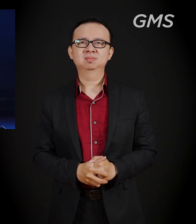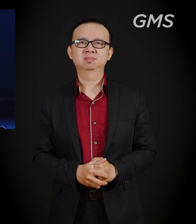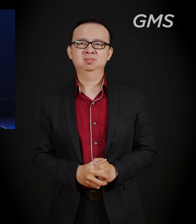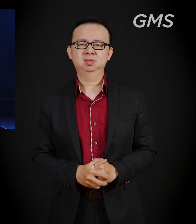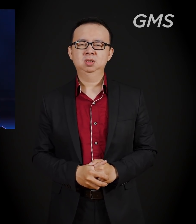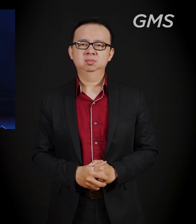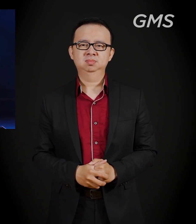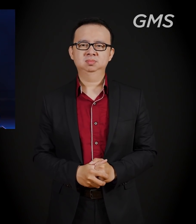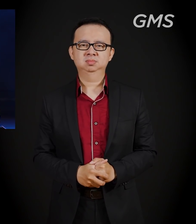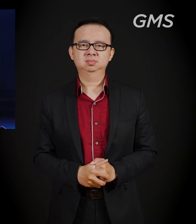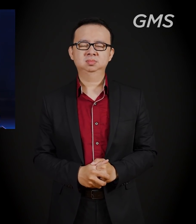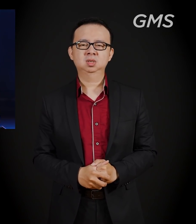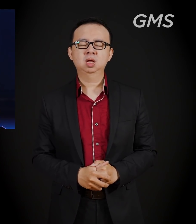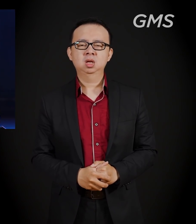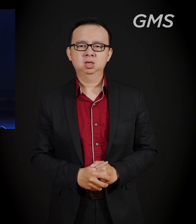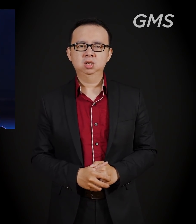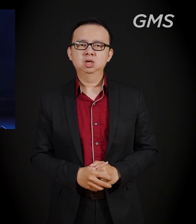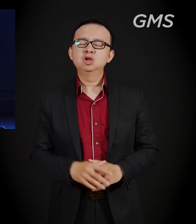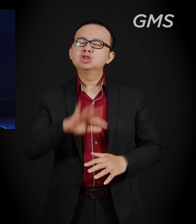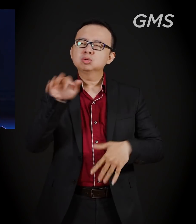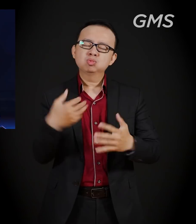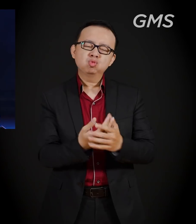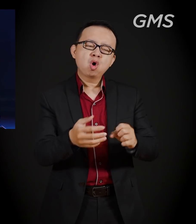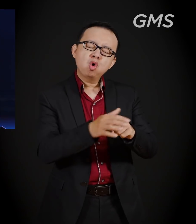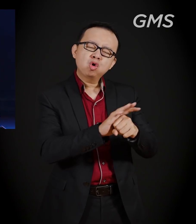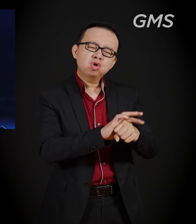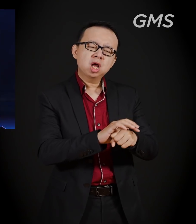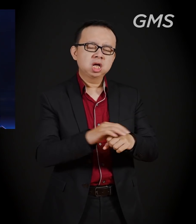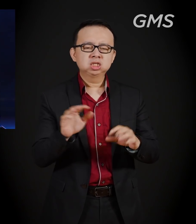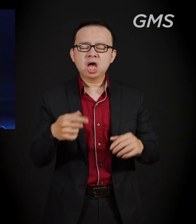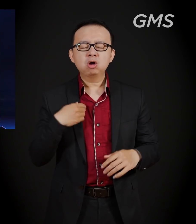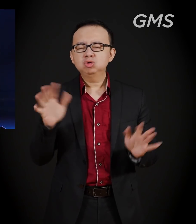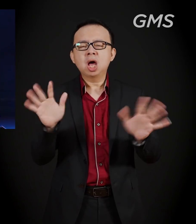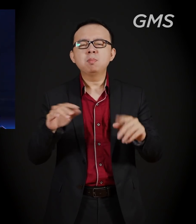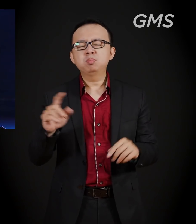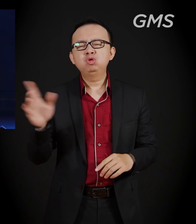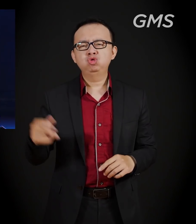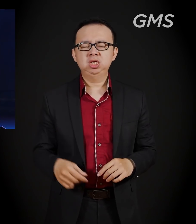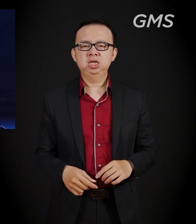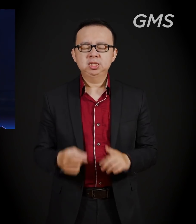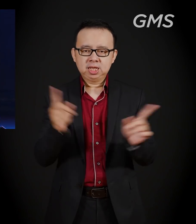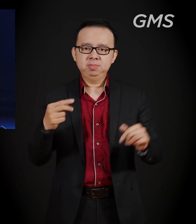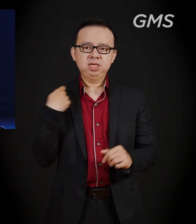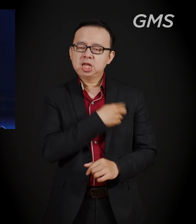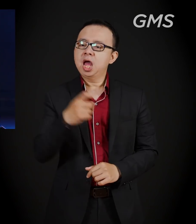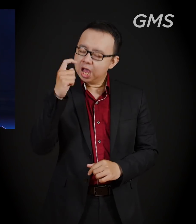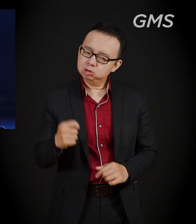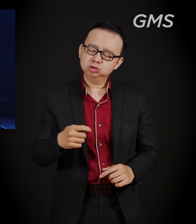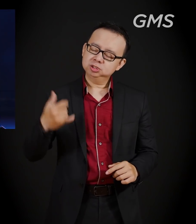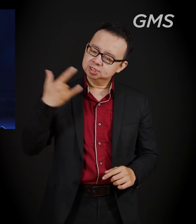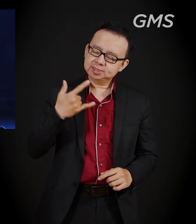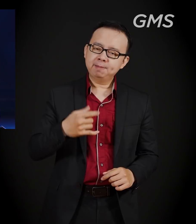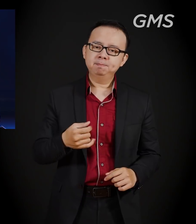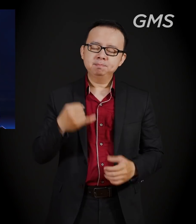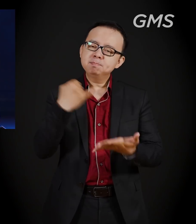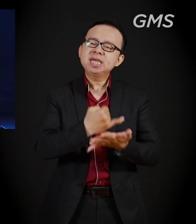I don't care, mau corona, mau korina, mau apapun. Tapi kita tetap harus menginjil dan jadi berkat. Karena itu adalah